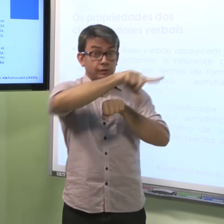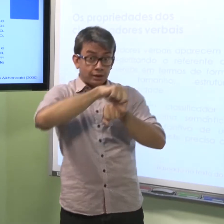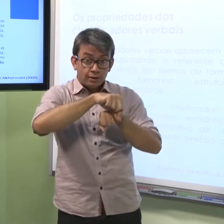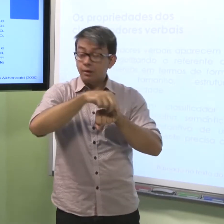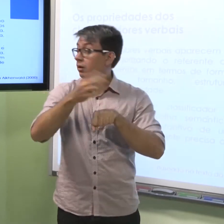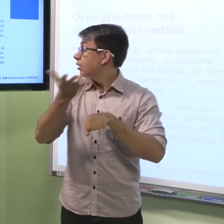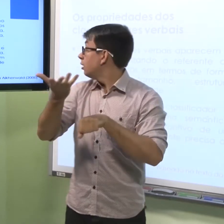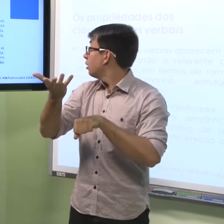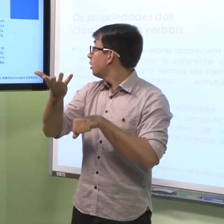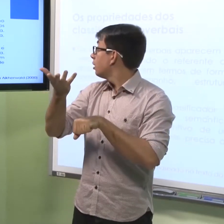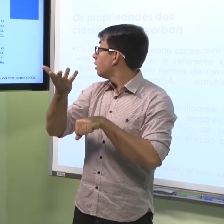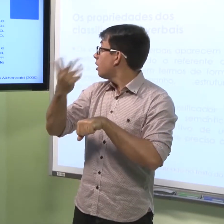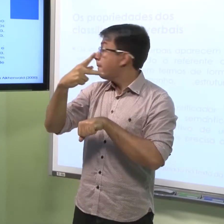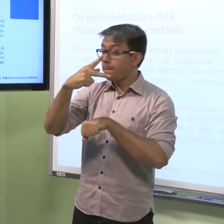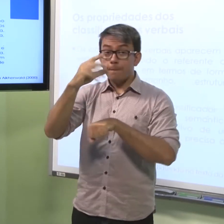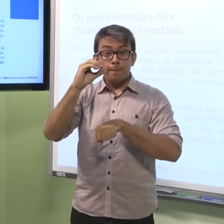ao tamanho,